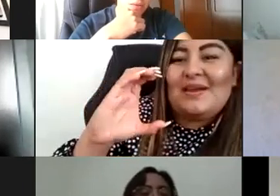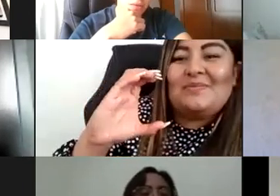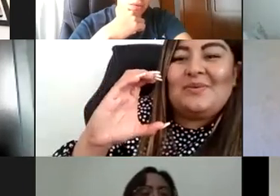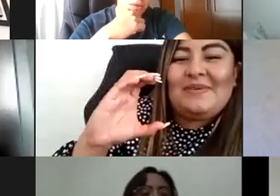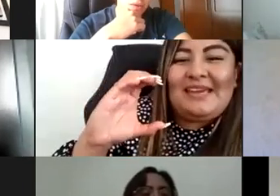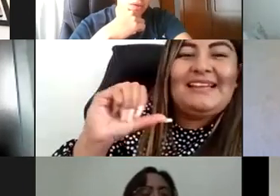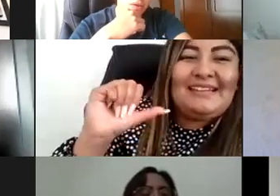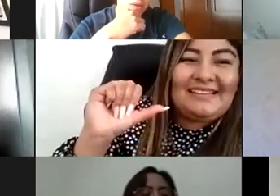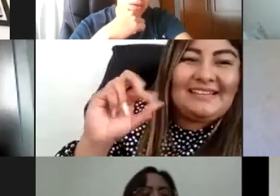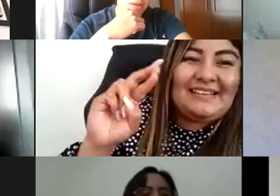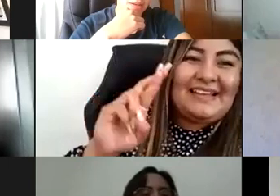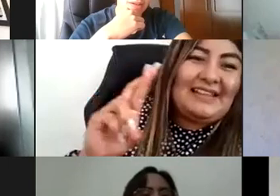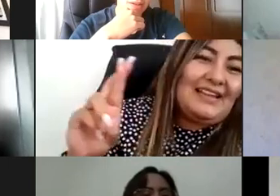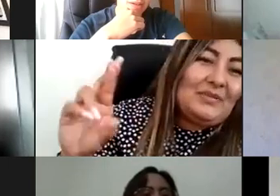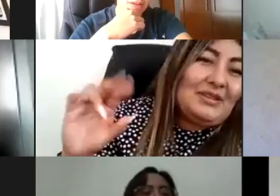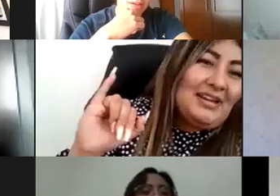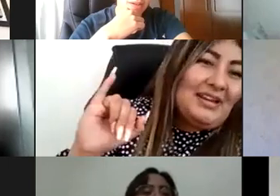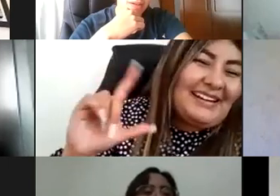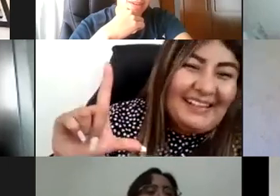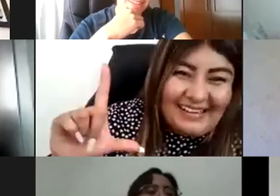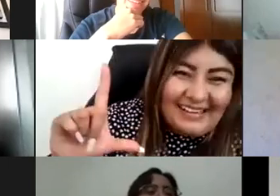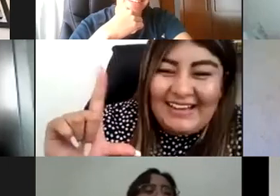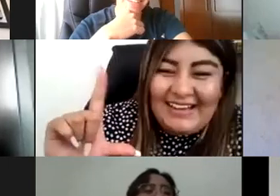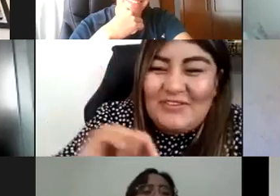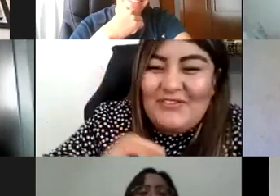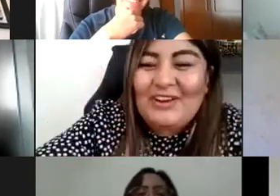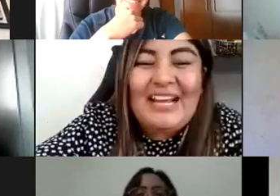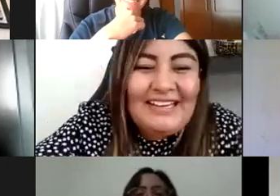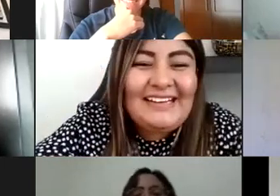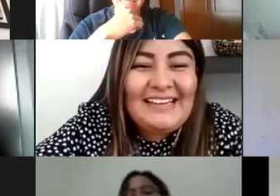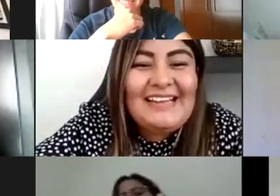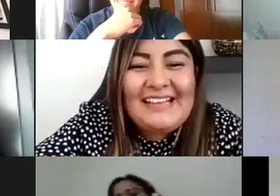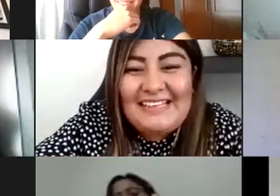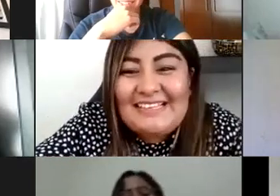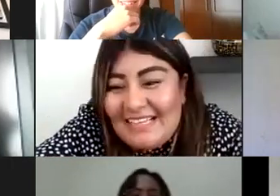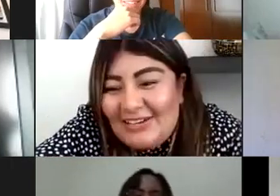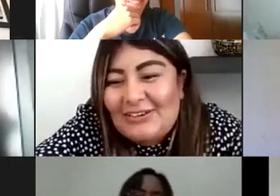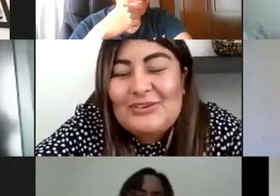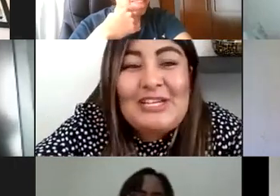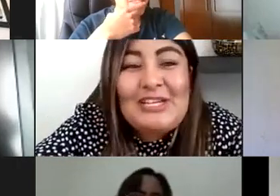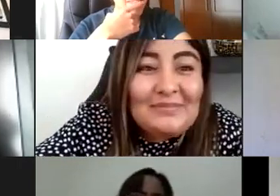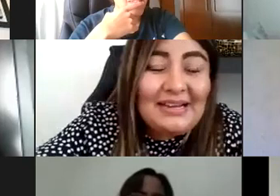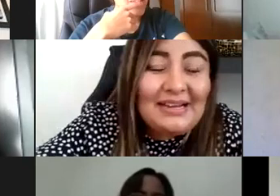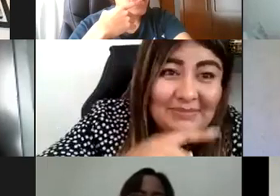Muy bien. Déjenme terminar. Ferrocarril. Chicos, última, más